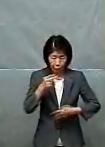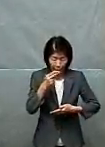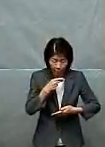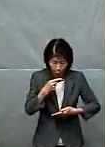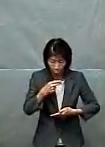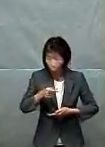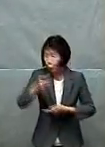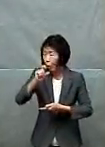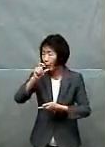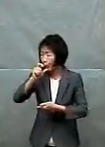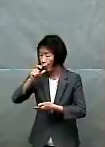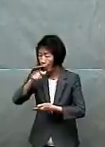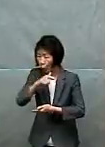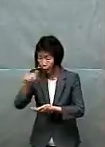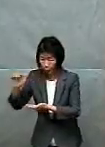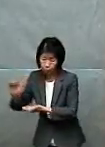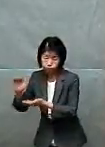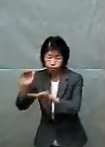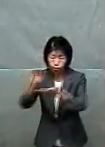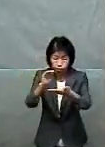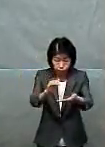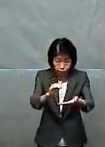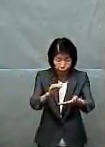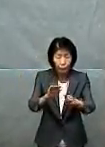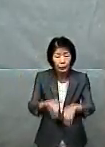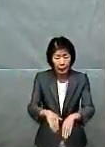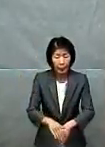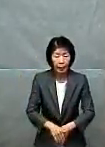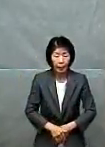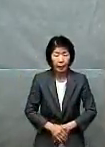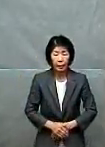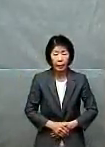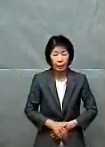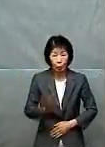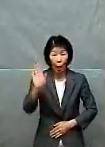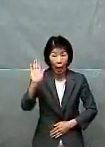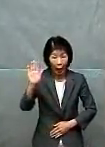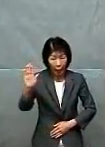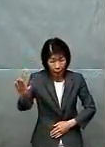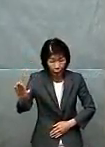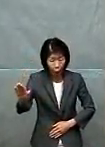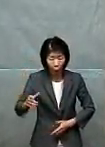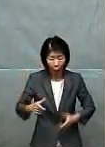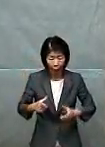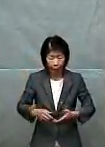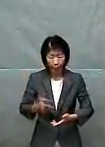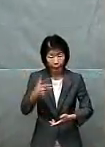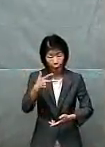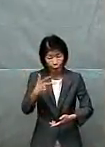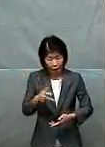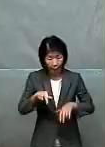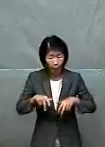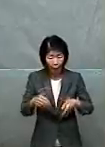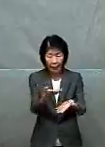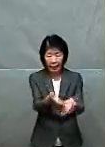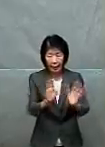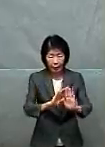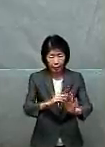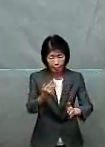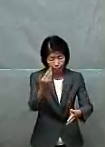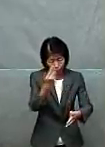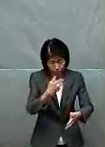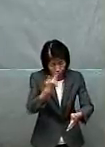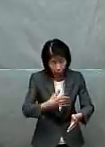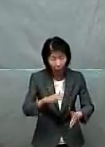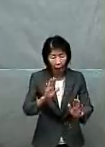を支援物資としてお送りしました。その後も 熊本市やボランティア団体の要請を受けまして